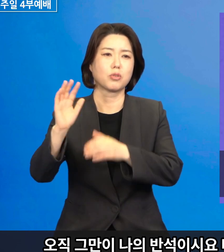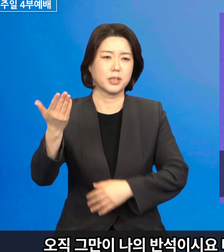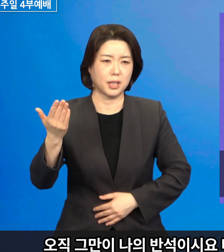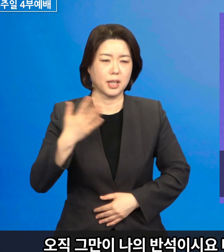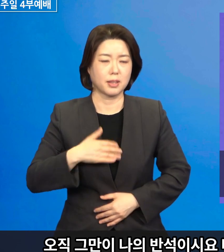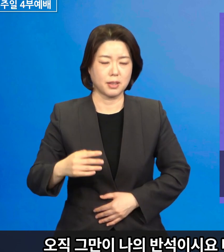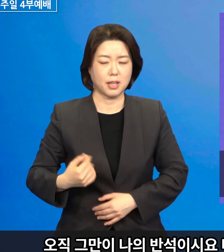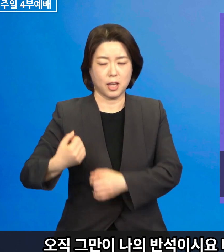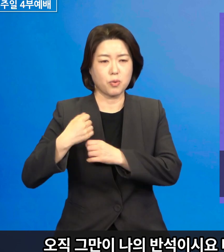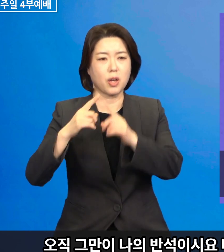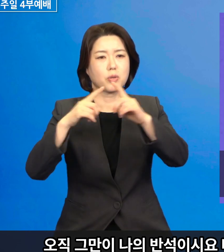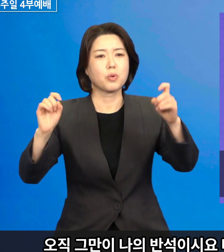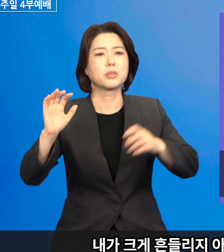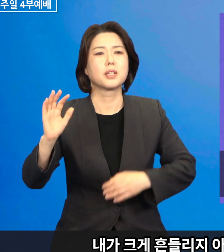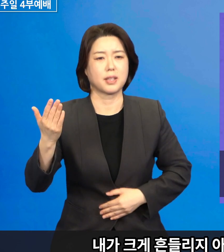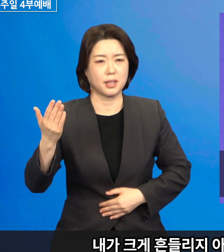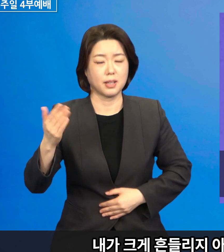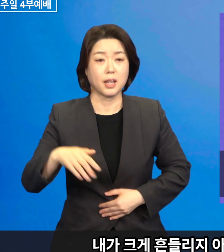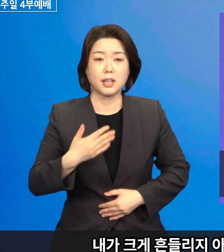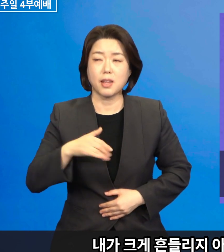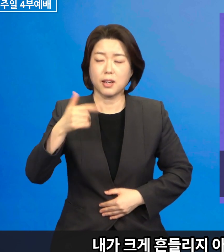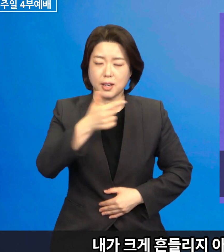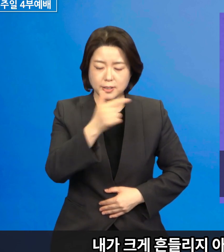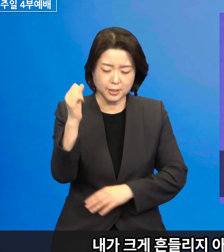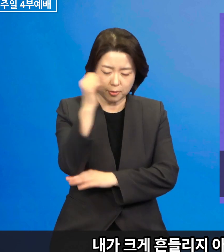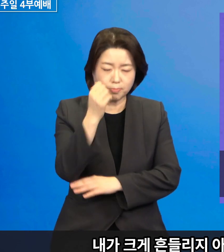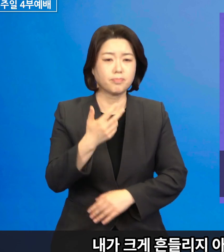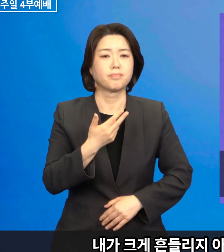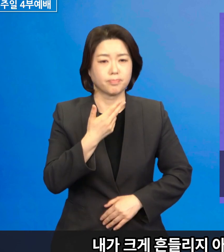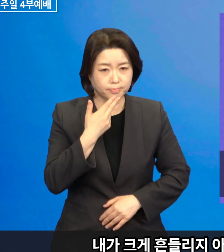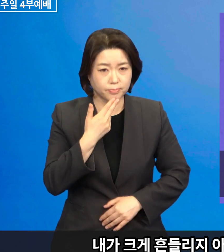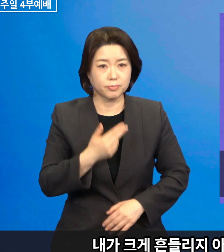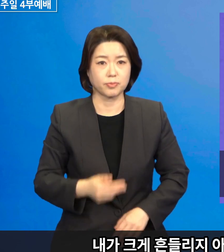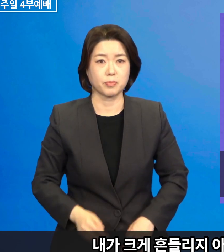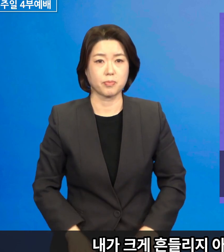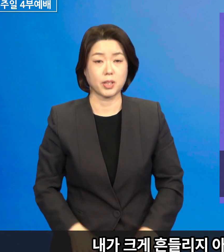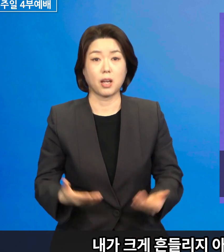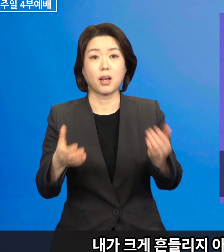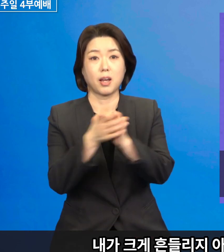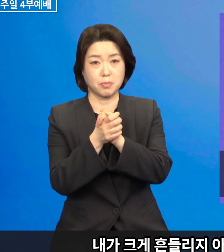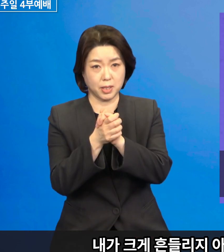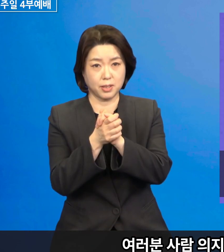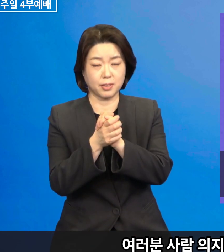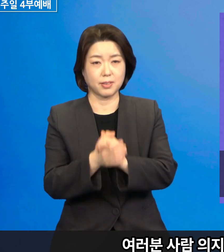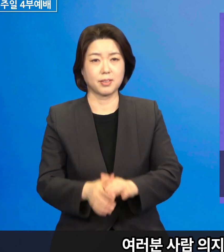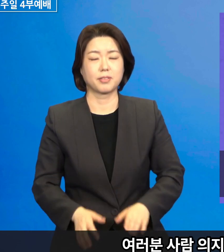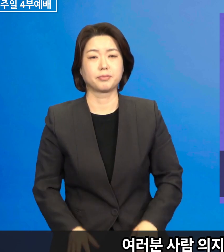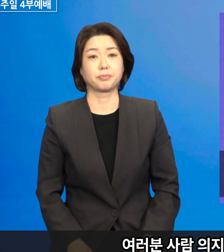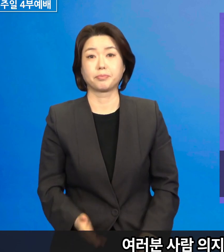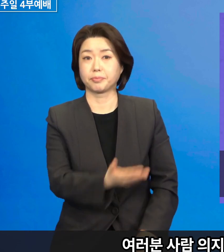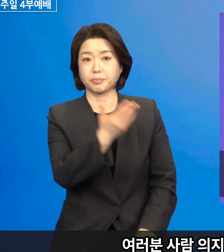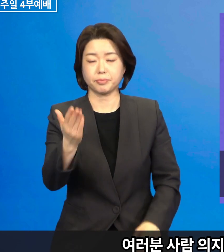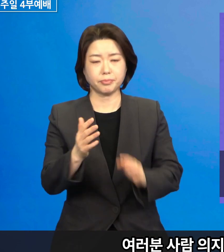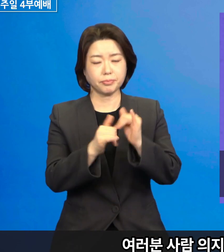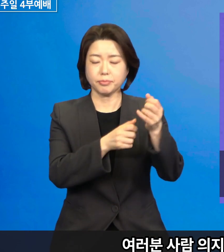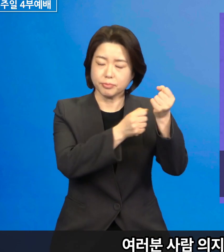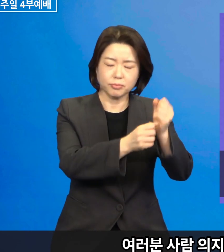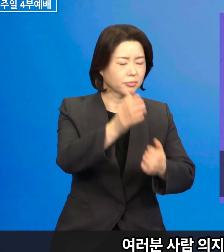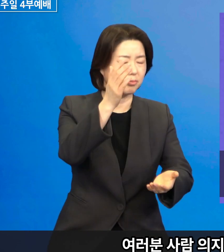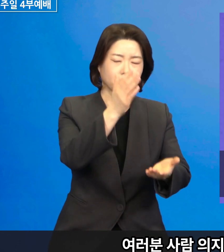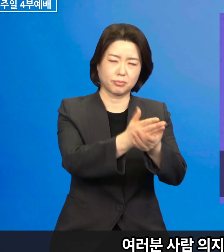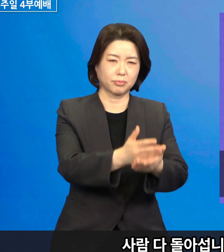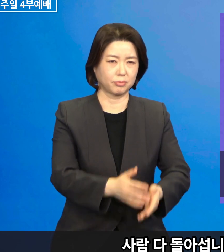구원이시요 나의 요새이시니 내가 크게 흔들리지 아니하리로다. 아멘입니까? 여러분, 사람 의지할 거 하나도